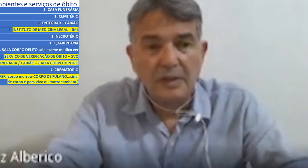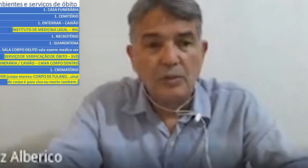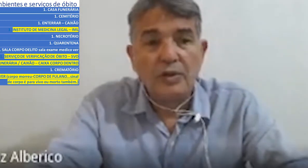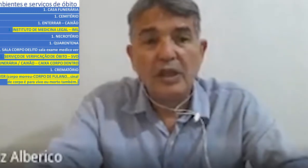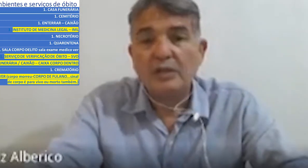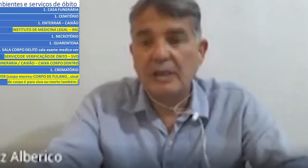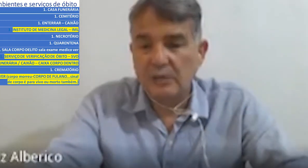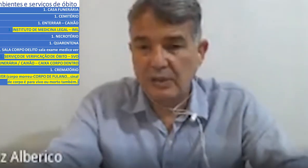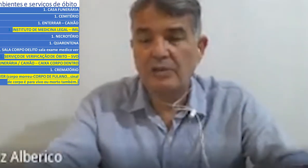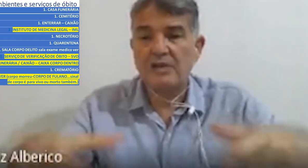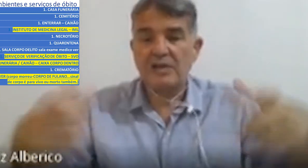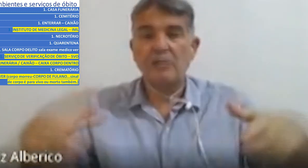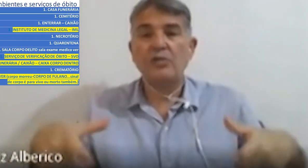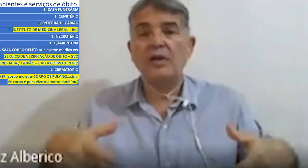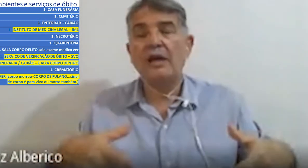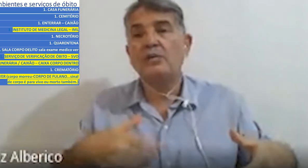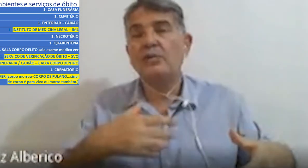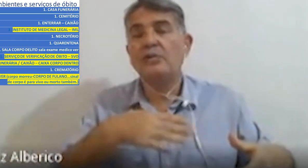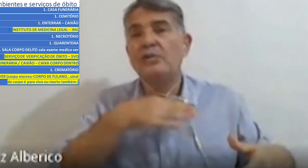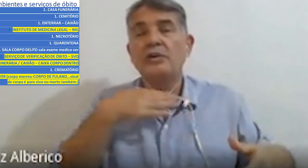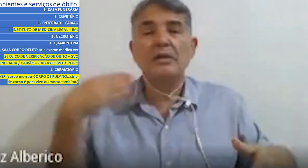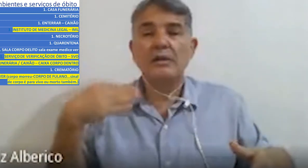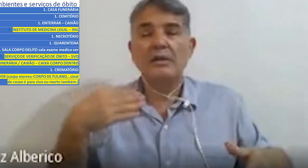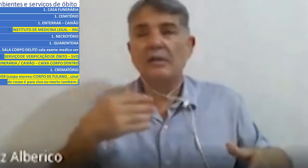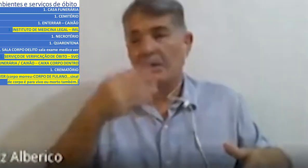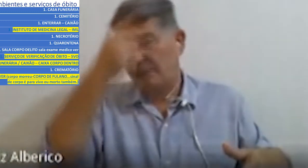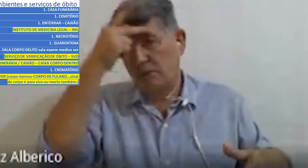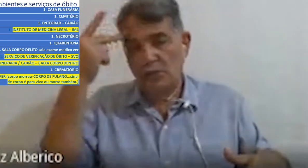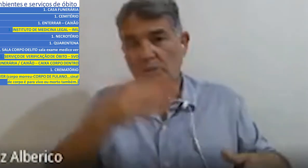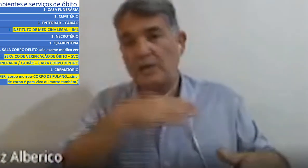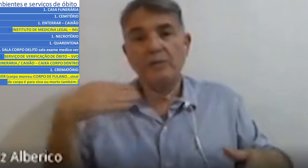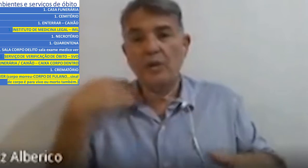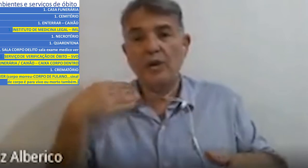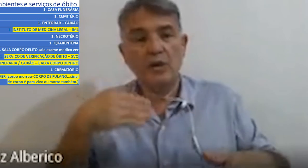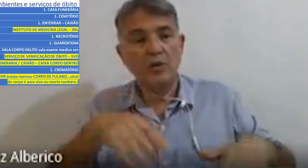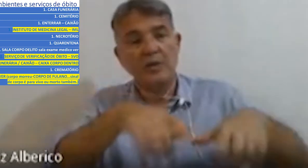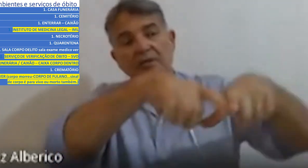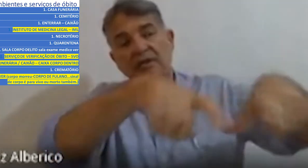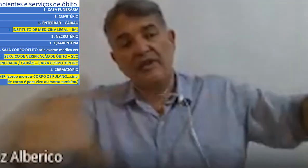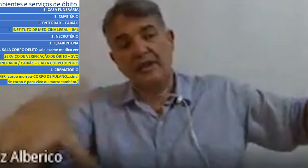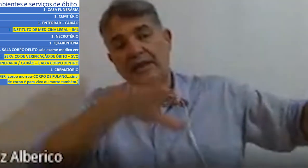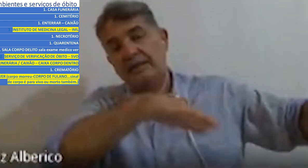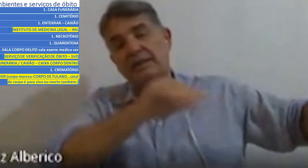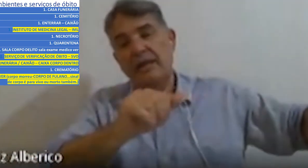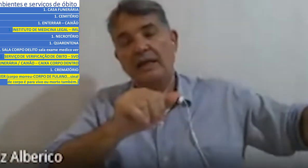O que é o necrotério? Vai ser o lugar onde a pessoa que morreu vai ficar lá